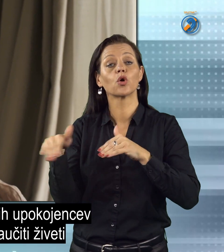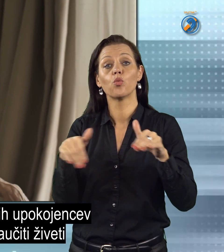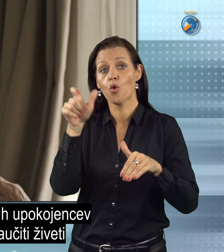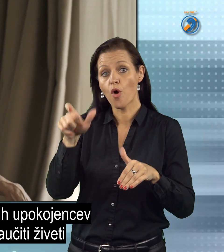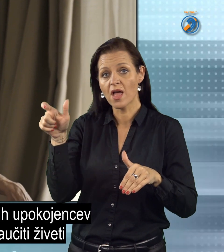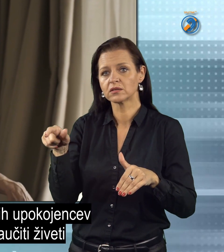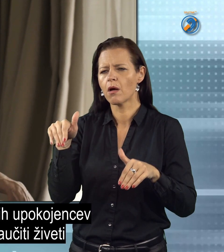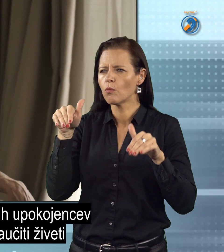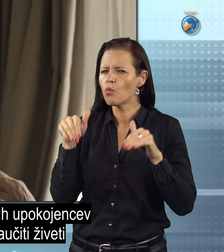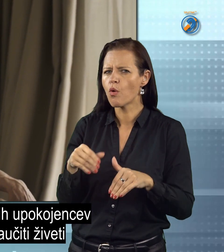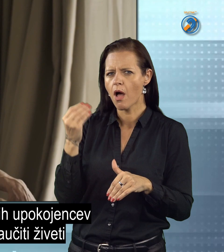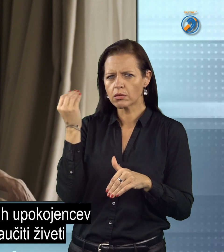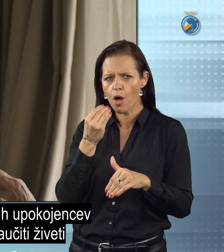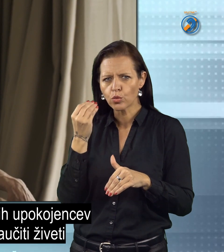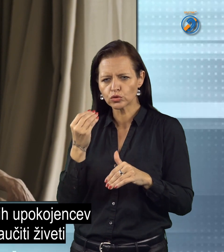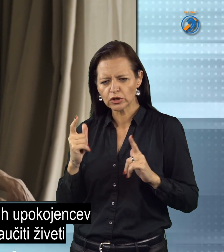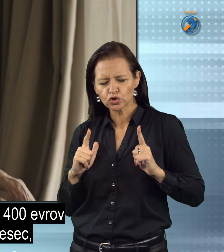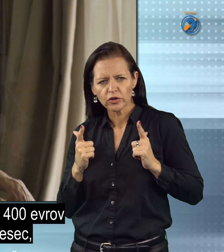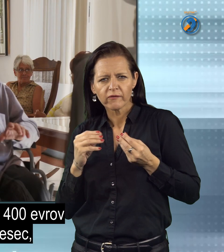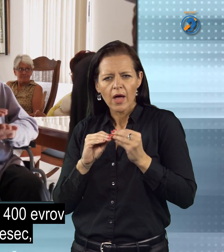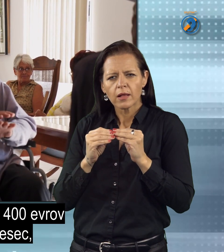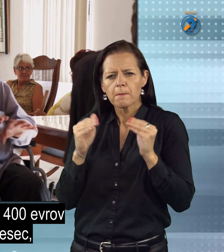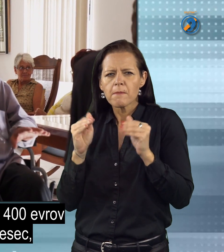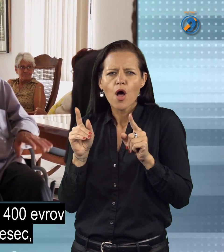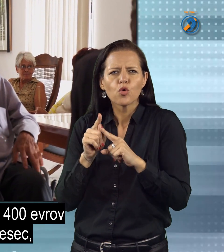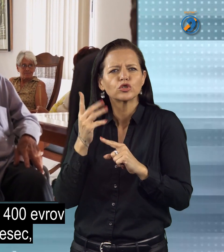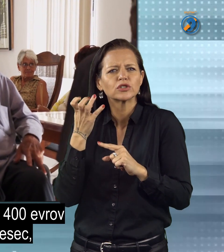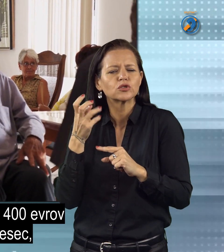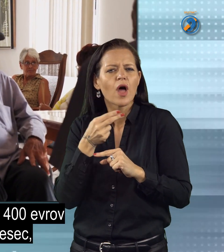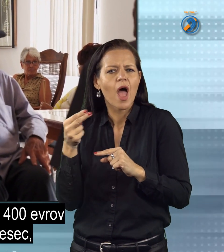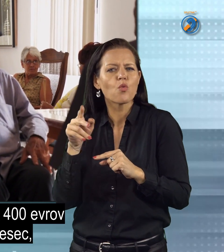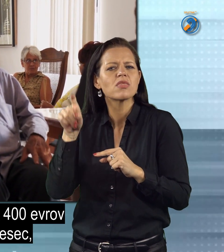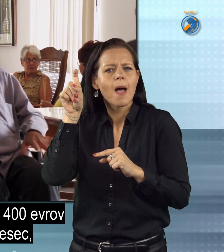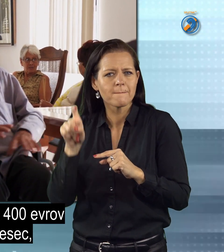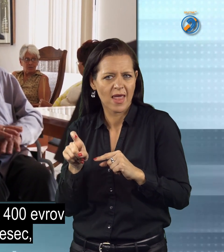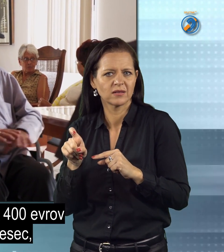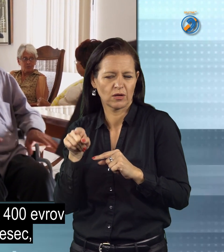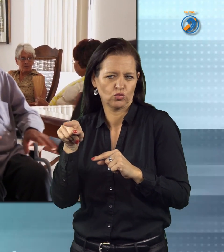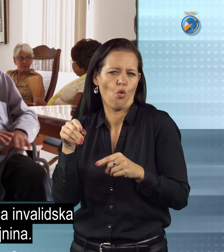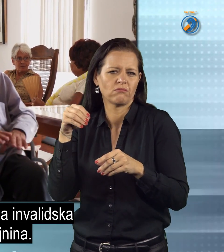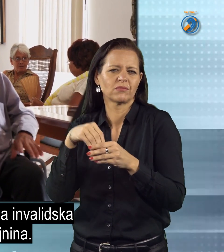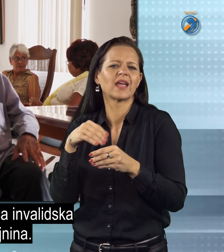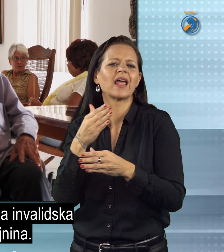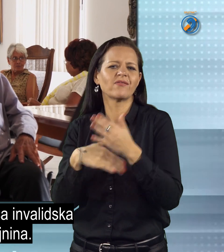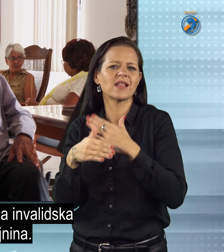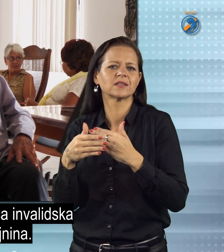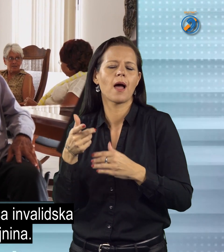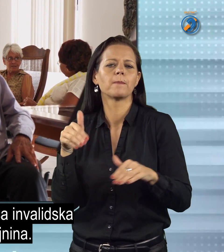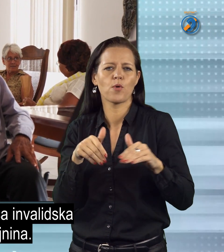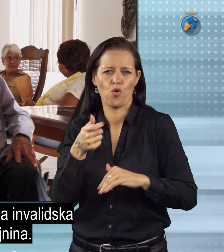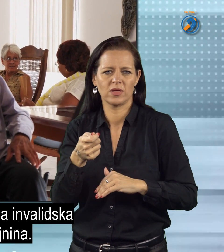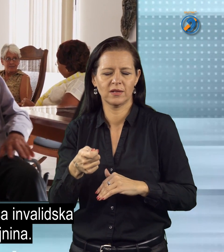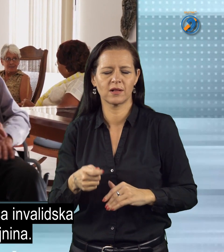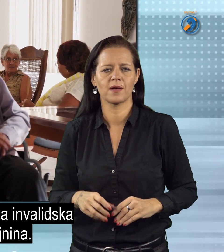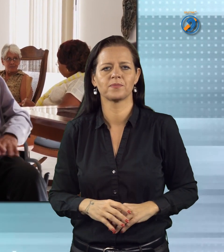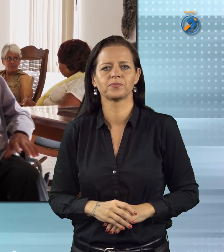3600 invalidskih upokojencev se mora naučiti živeti z manj kot 400 evrov na mesec, kolikor znaša invalidska pokojnina.